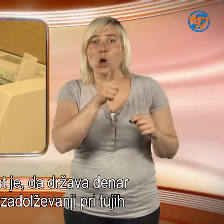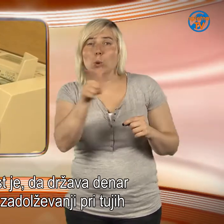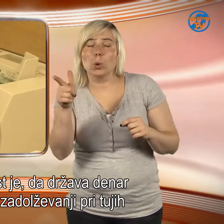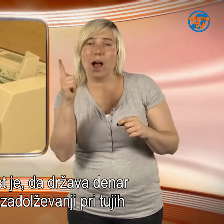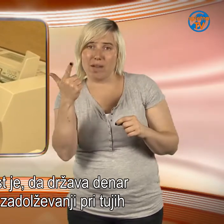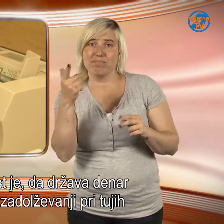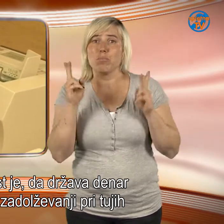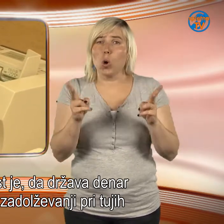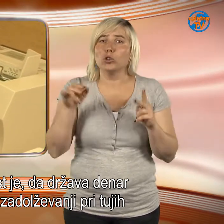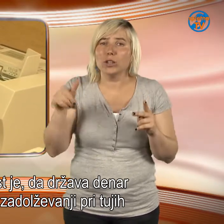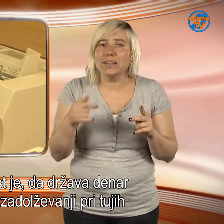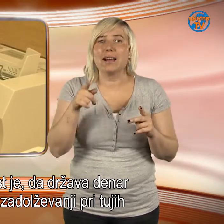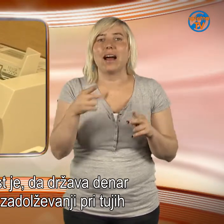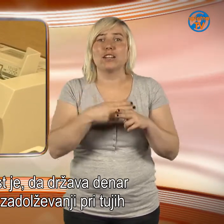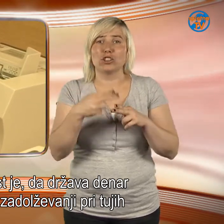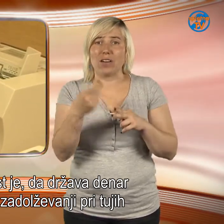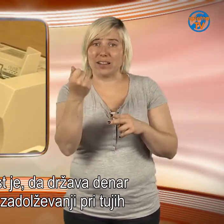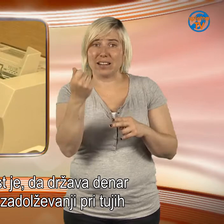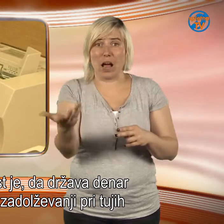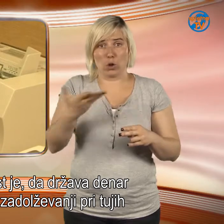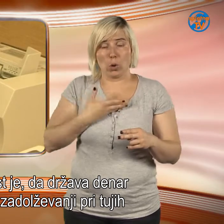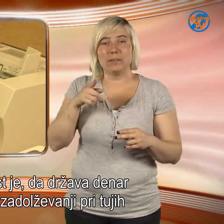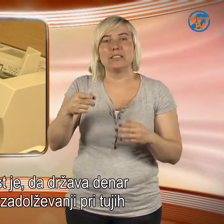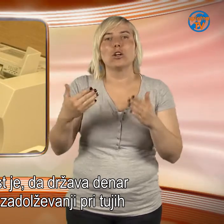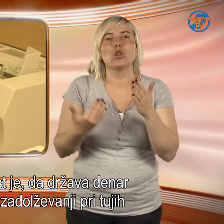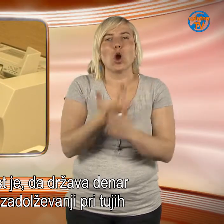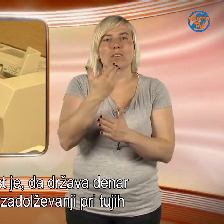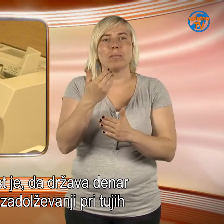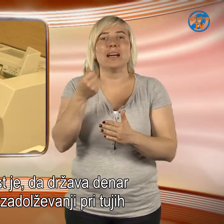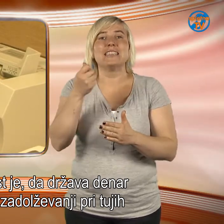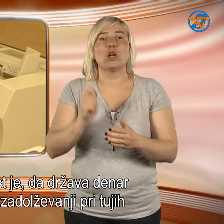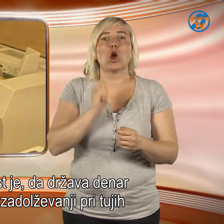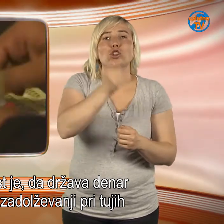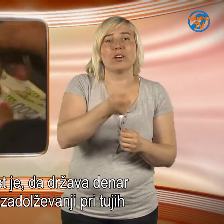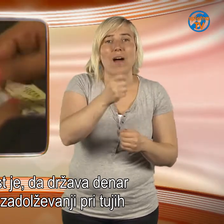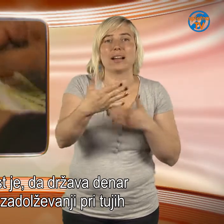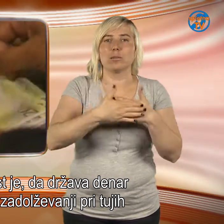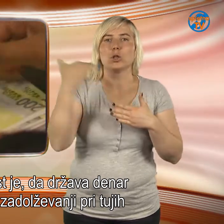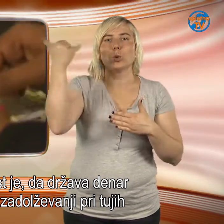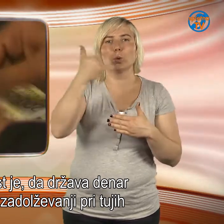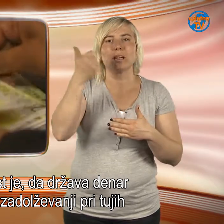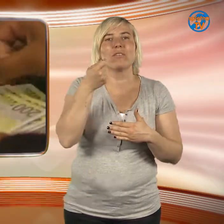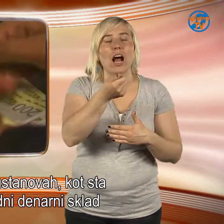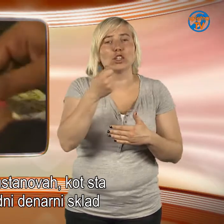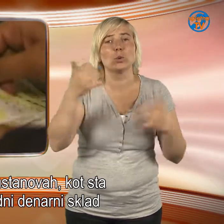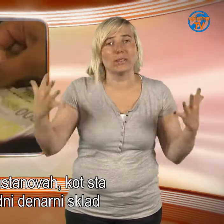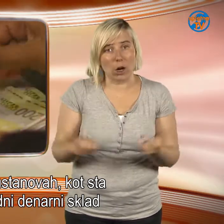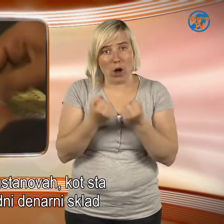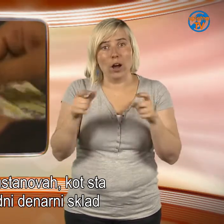Druga možnost je, da država denar dobi z novimi zadolževanji pri tujih finančnih ustanovah, kot sta Mednarodni